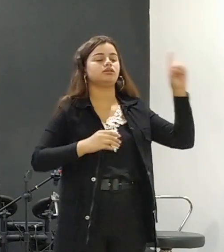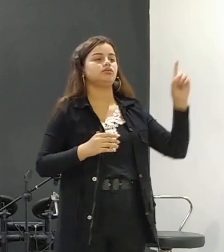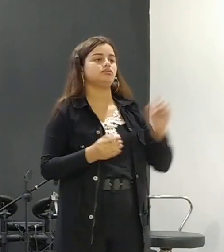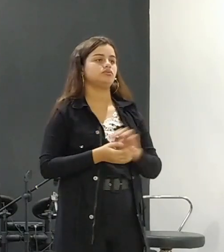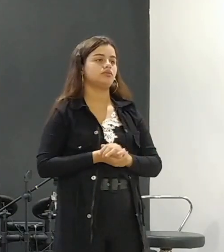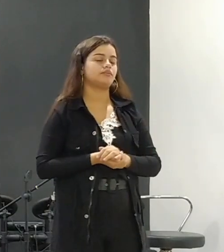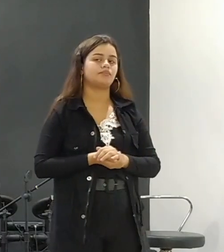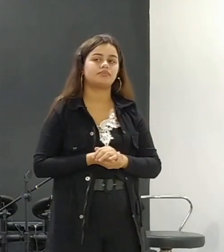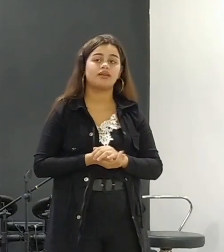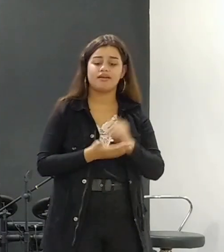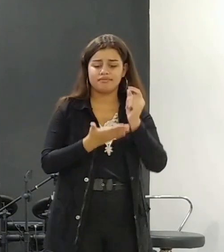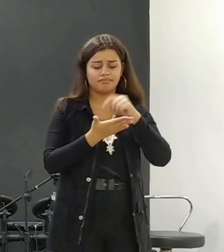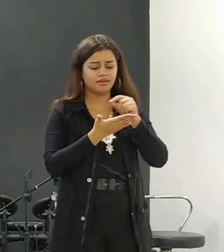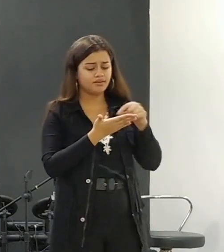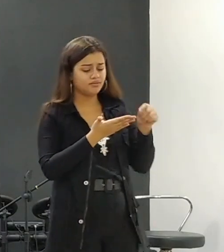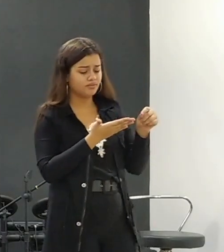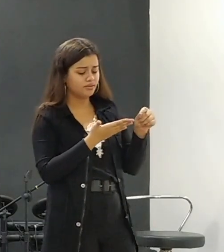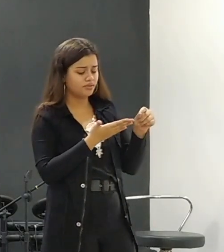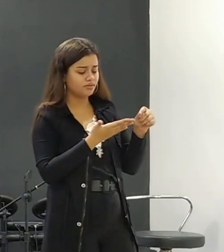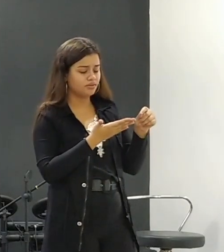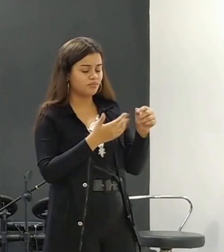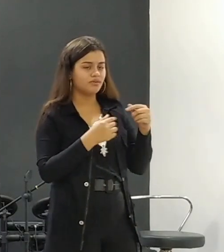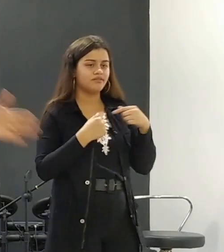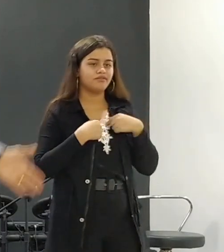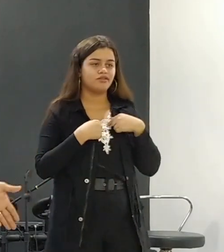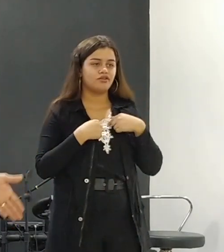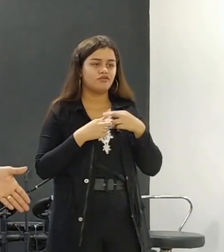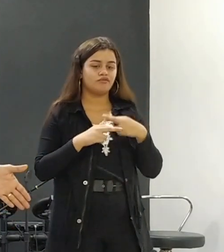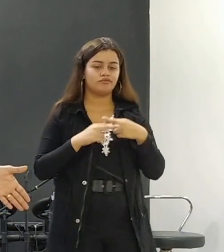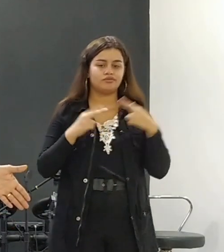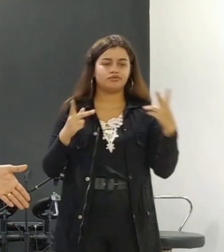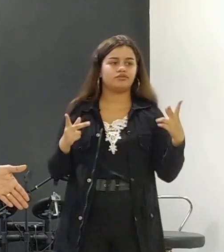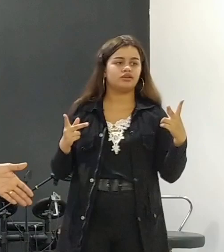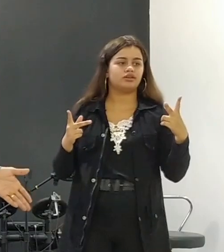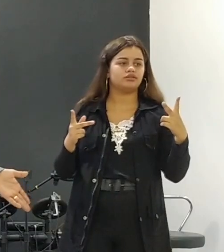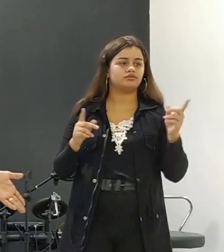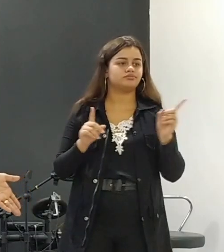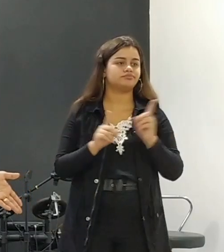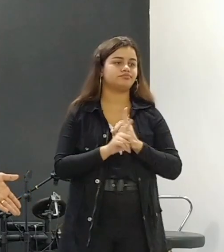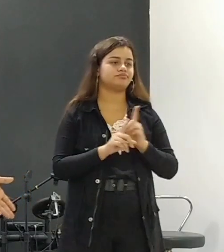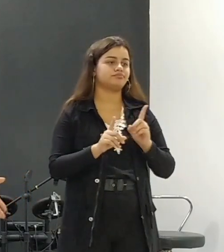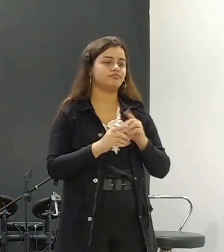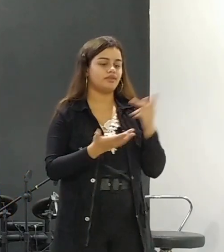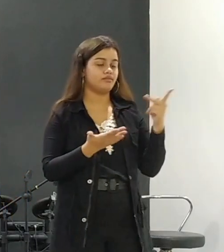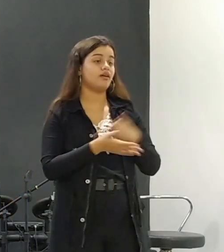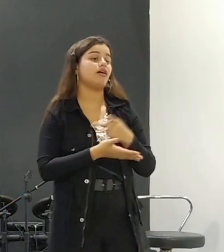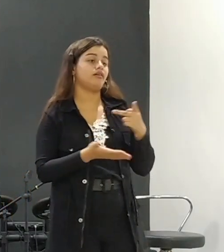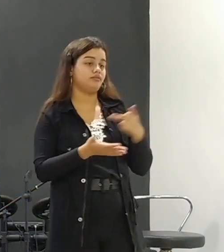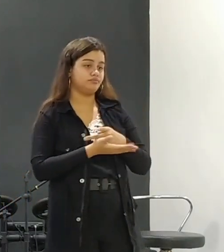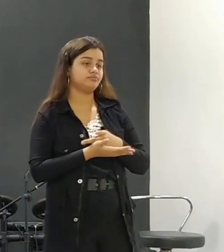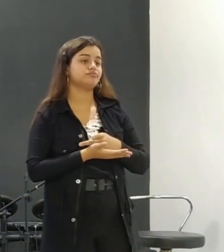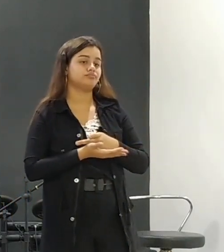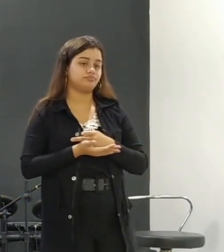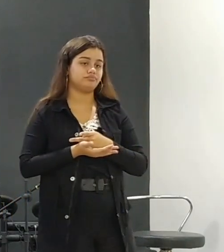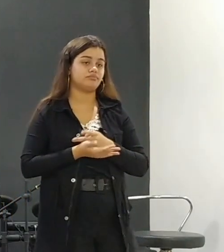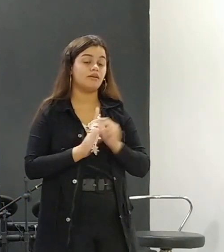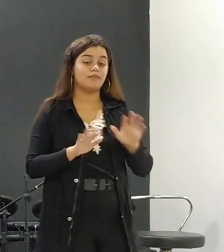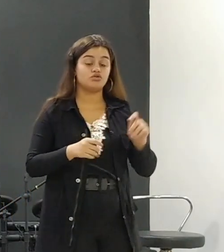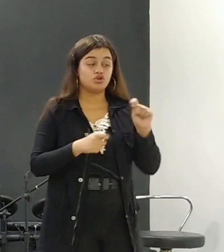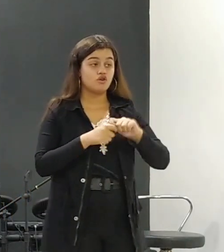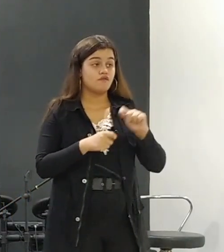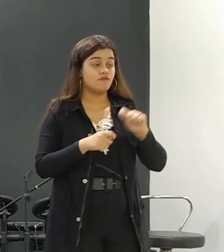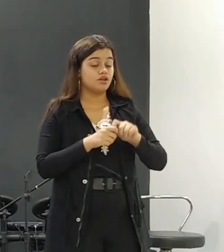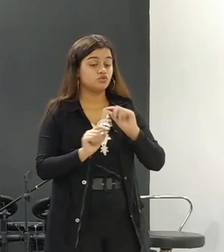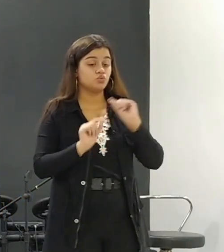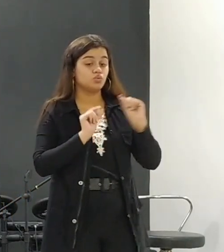não, está escrito desse jeito, mas eu vou fazer desse jeito na minha casa, aí vai dar errado, né? Mas quando eu faço